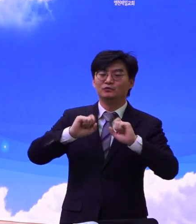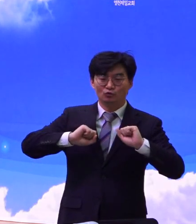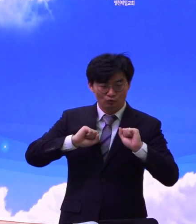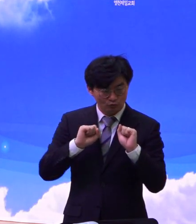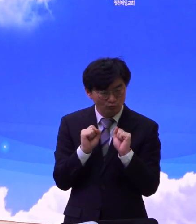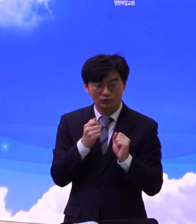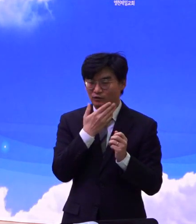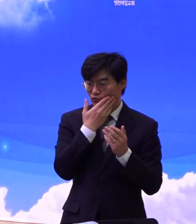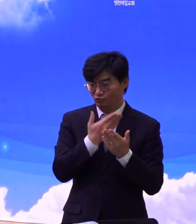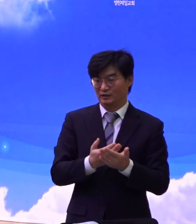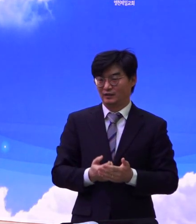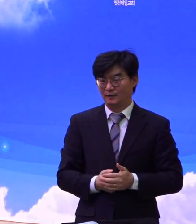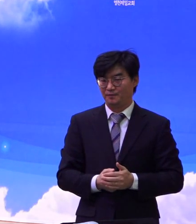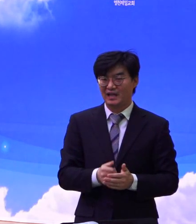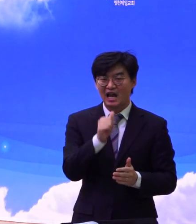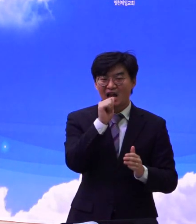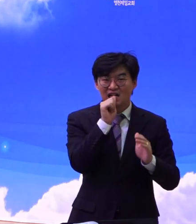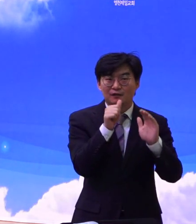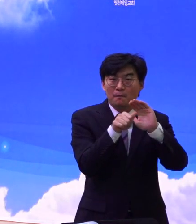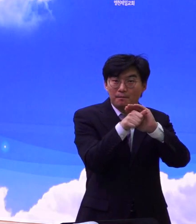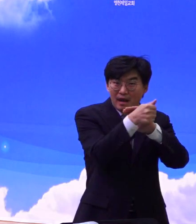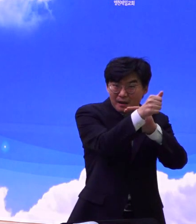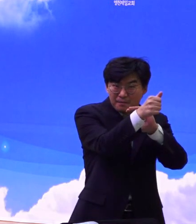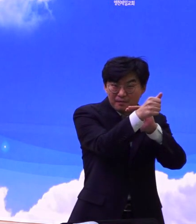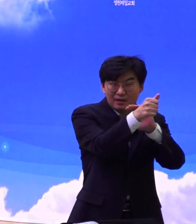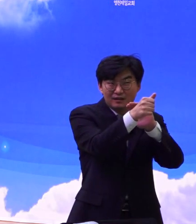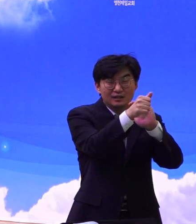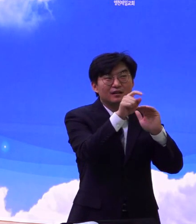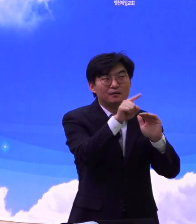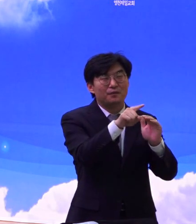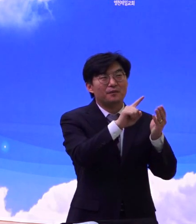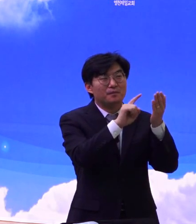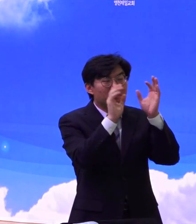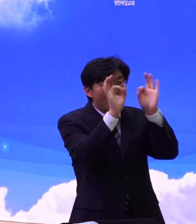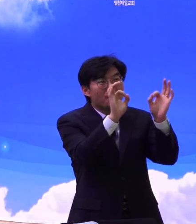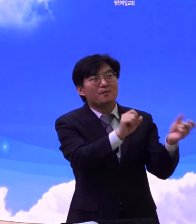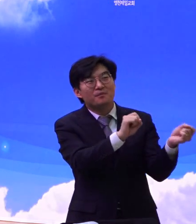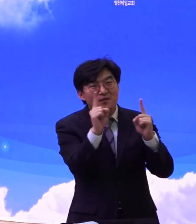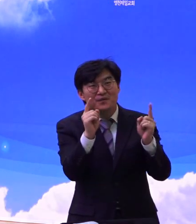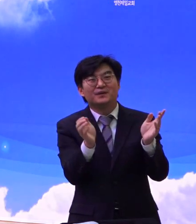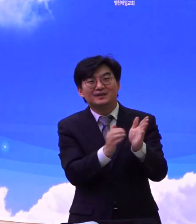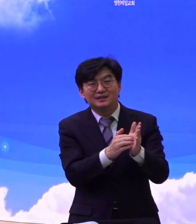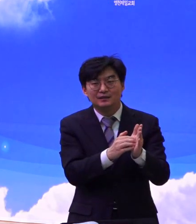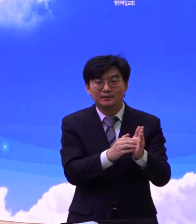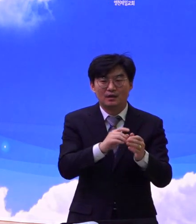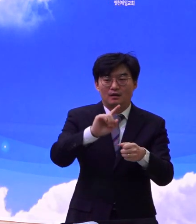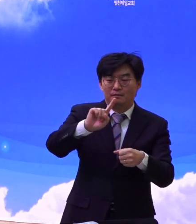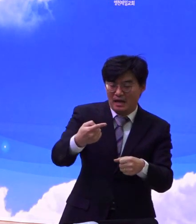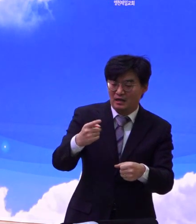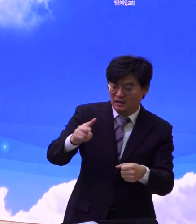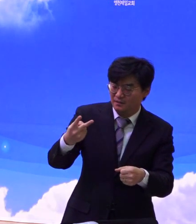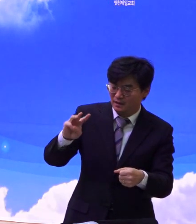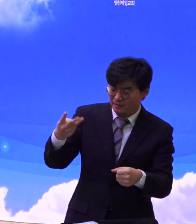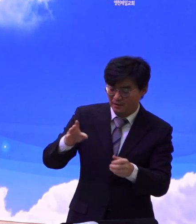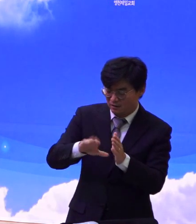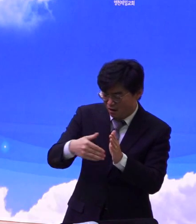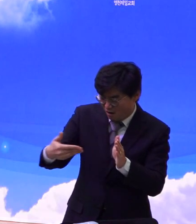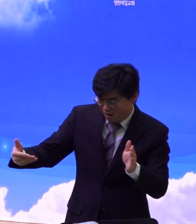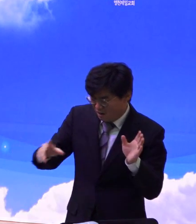하나님 역사하신 그 사건의 기념물이 거기에 세월이 흐르면서 세월의 이끼가 끼게 되고 그리고